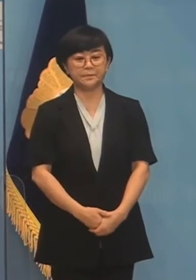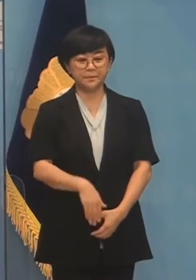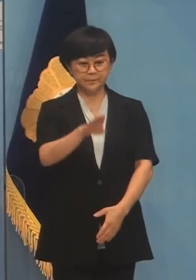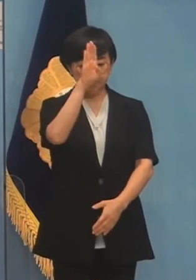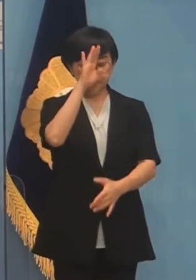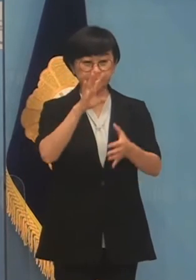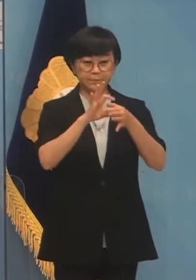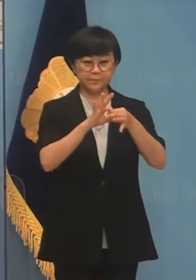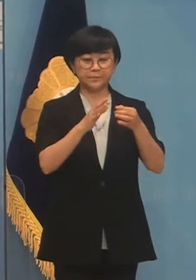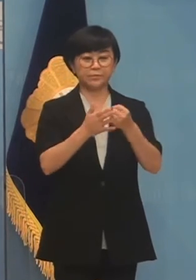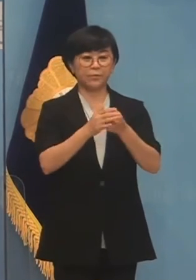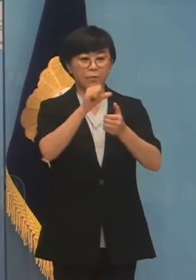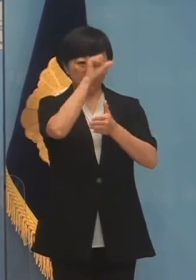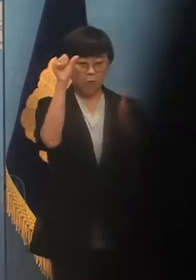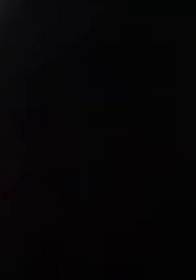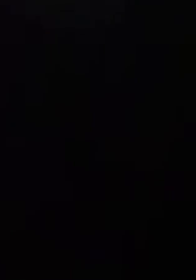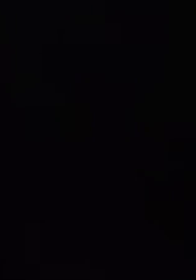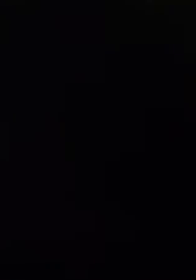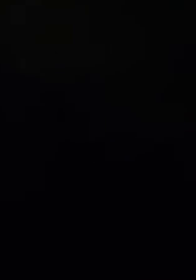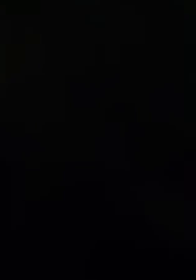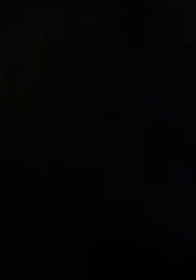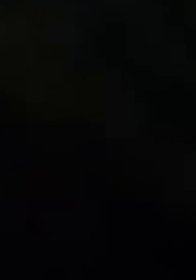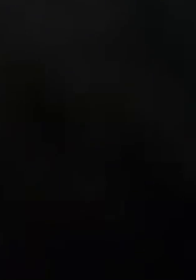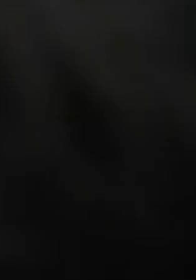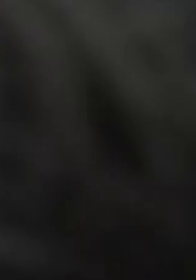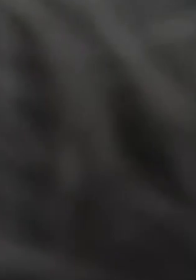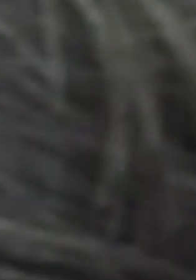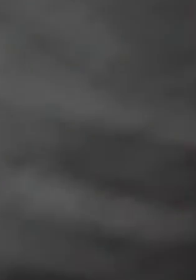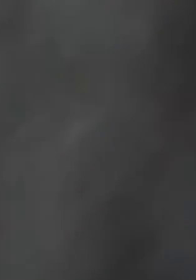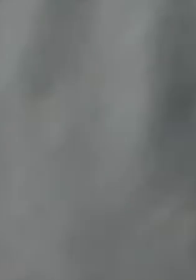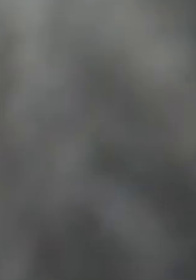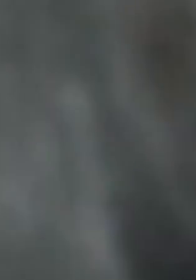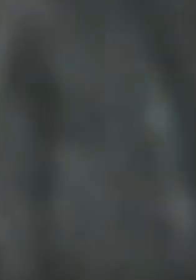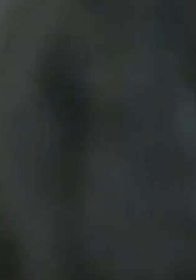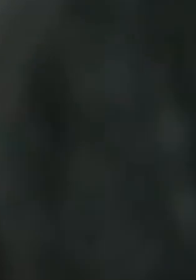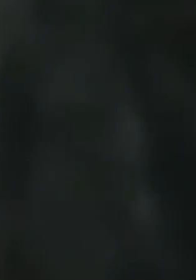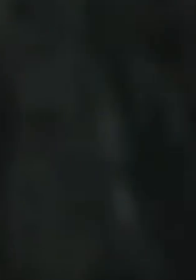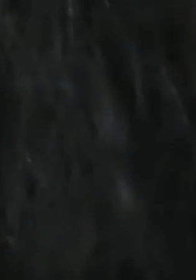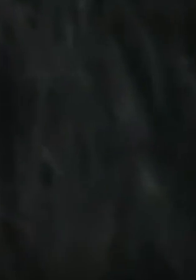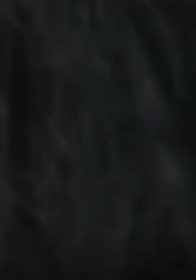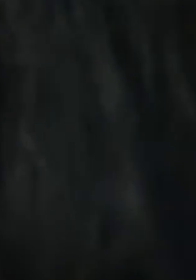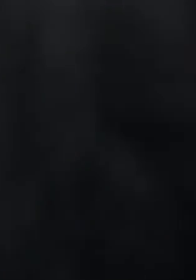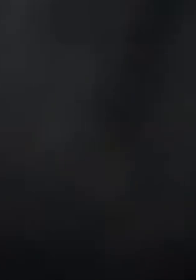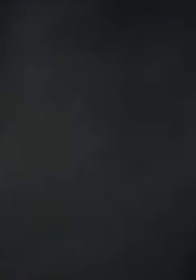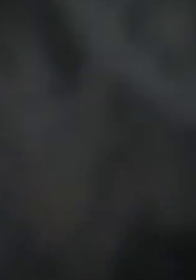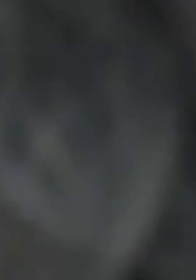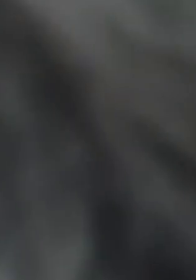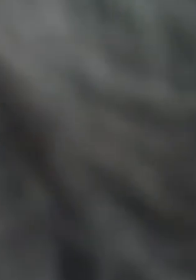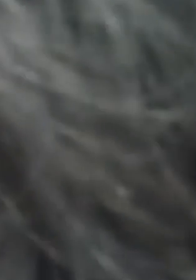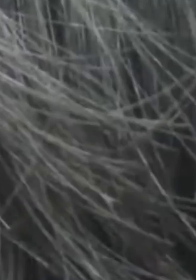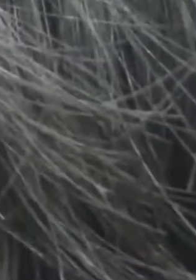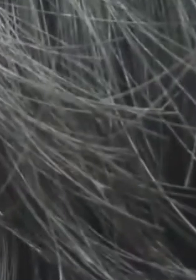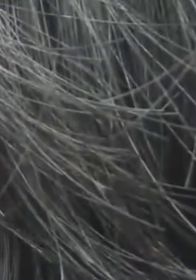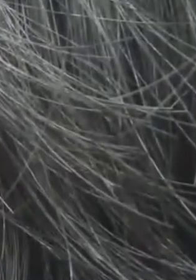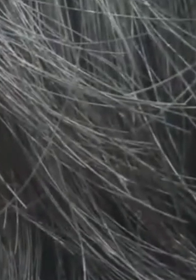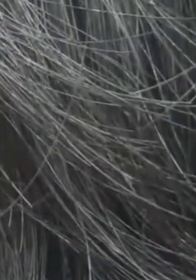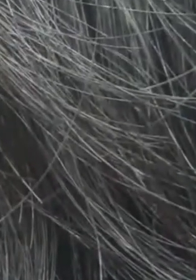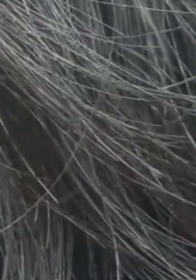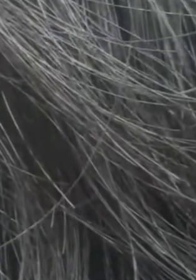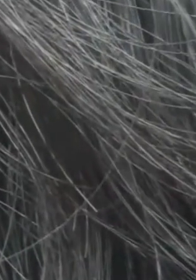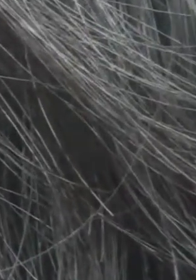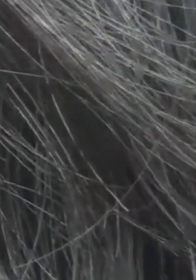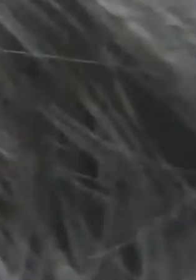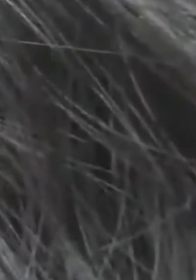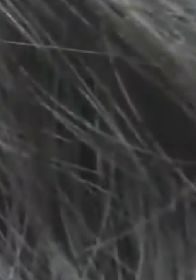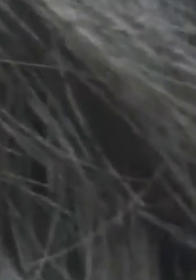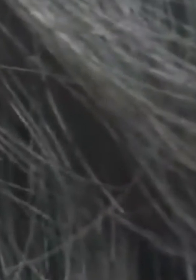직업병에 의해 평생 치료를 받아야 하거나 장애가 생긴 경우에도 24개 범위에 들지 않으면 적용이